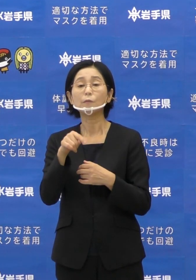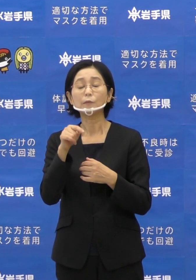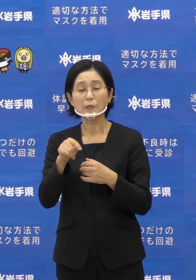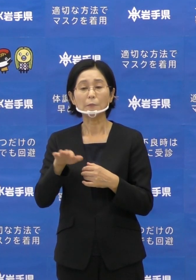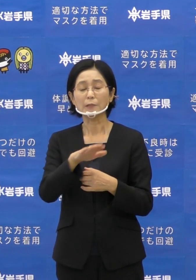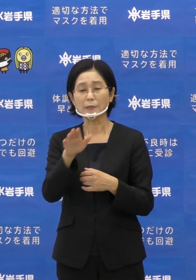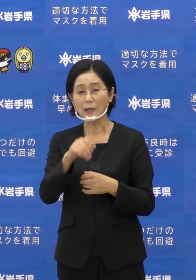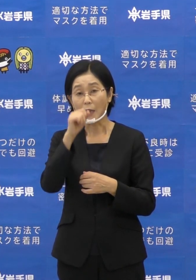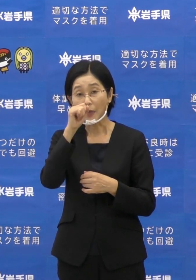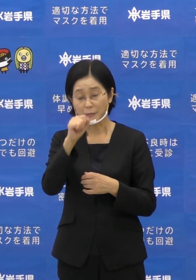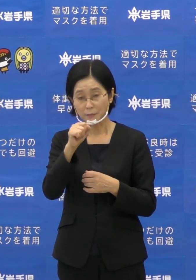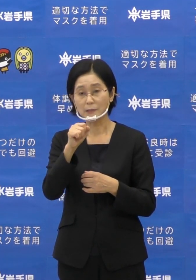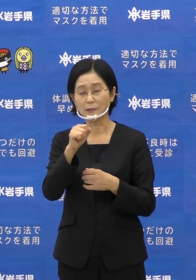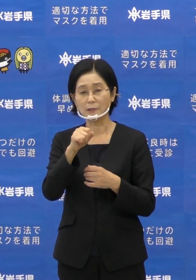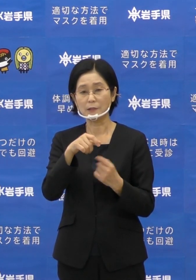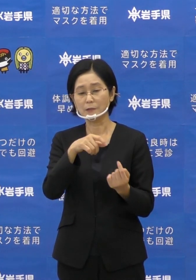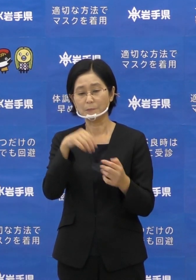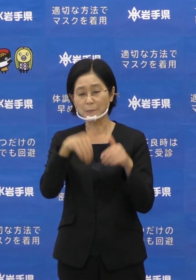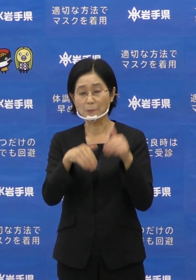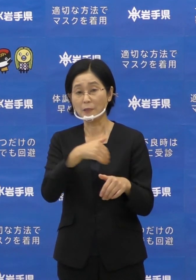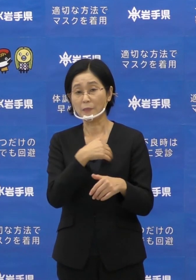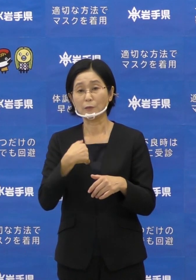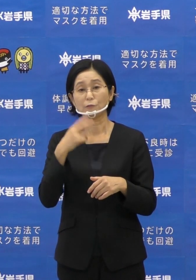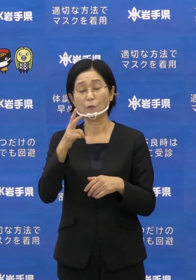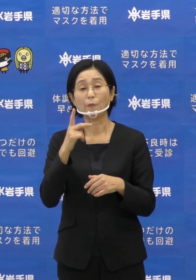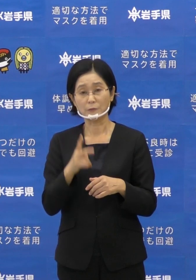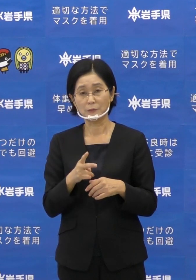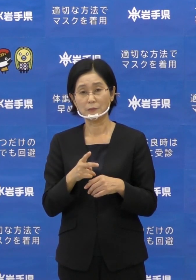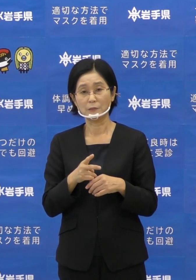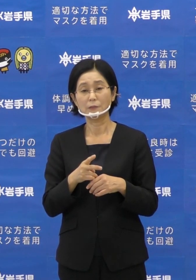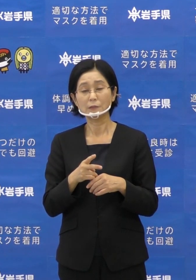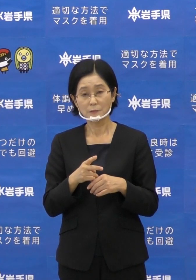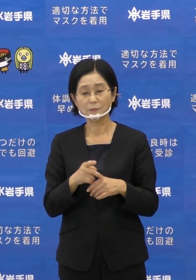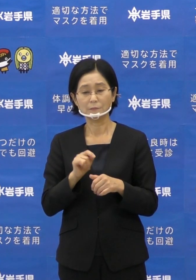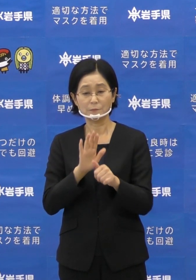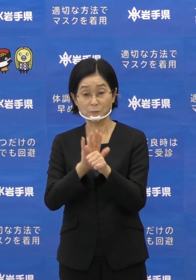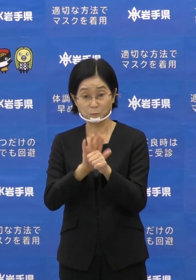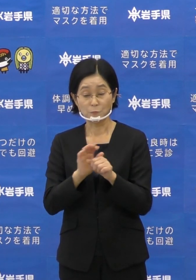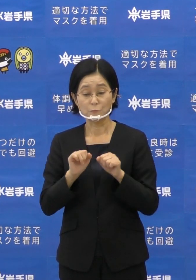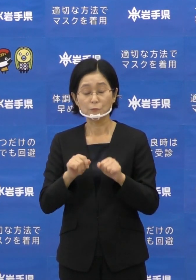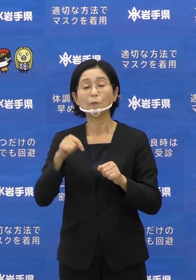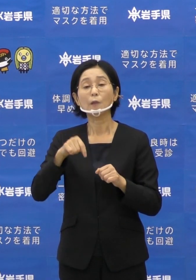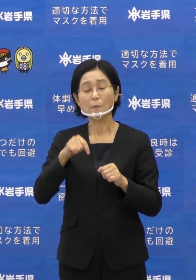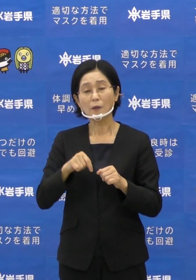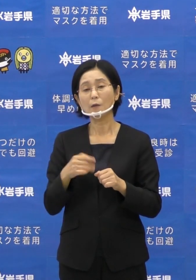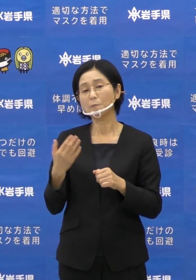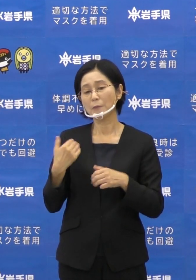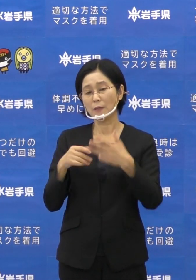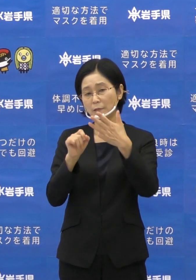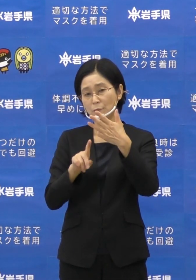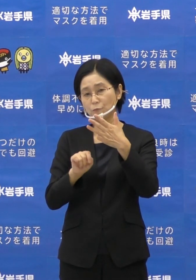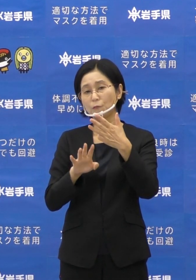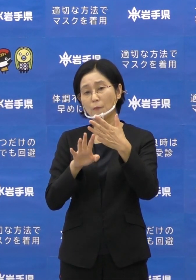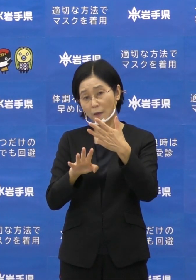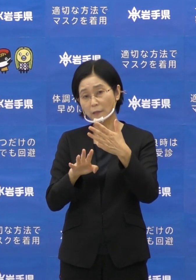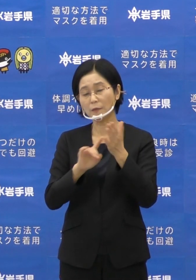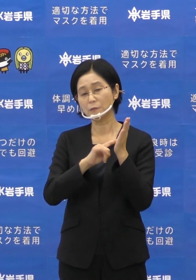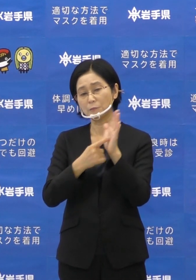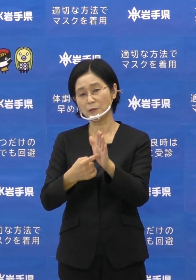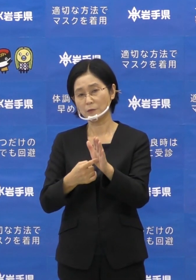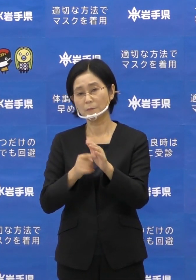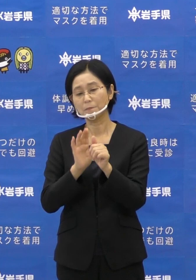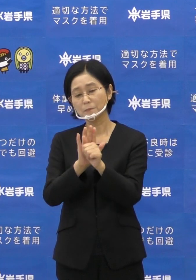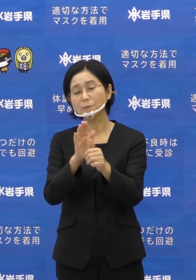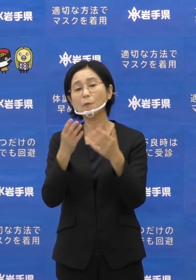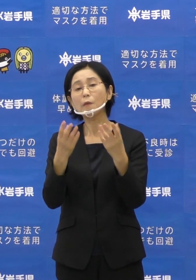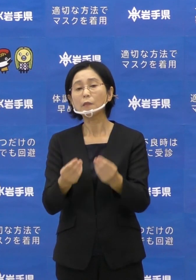るように、もう8月14日の段階で私の役割は、まあ、一段落したとは思っております。